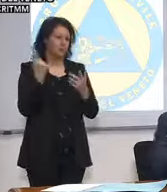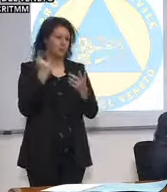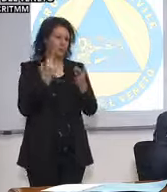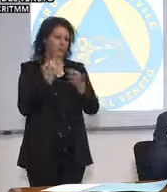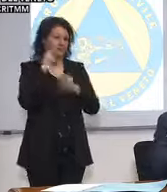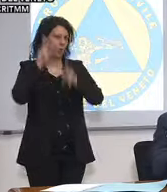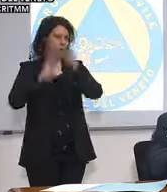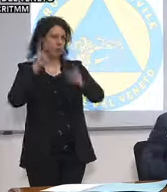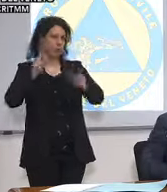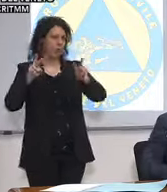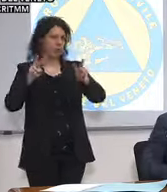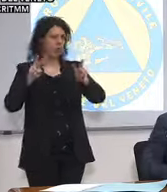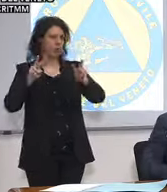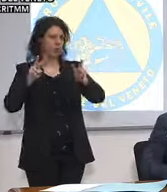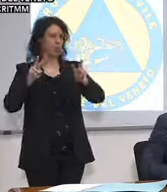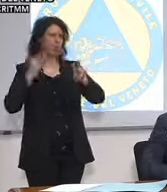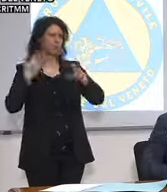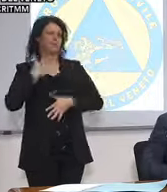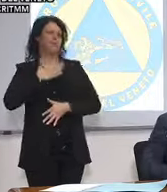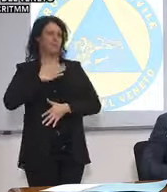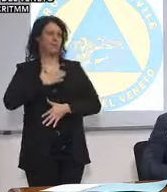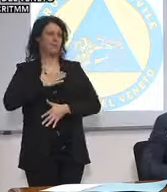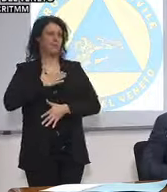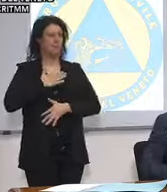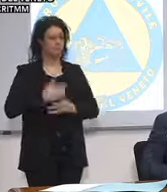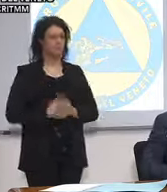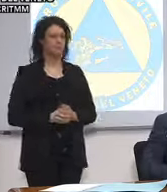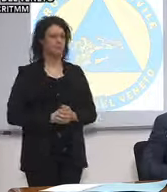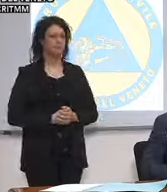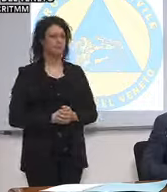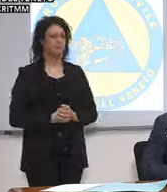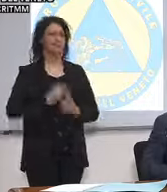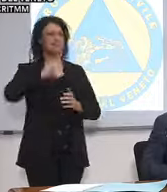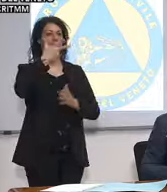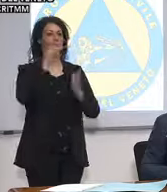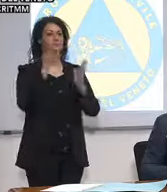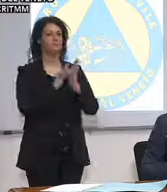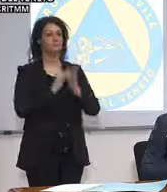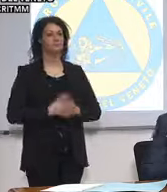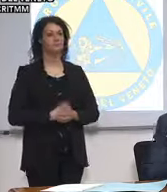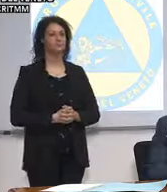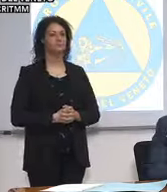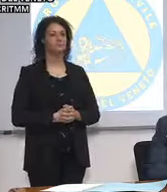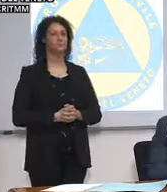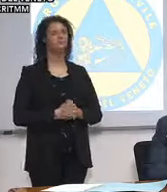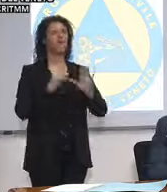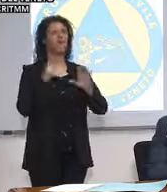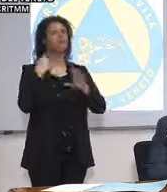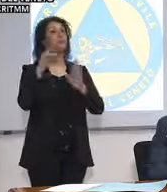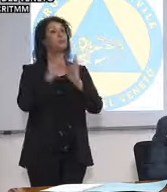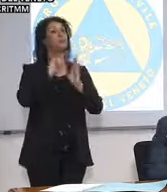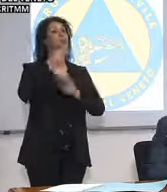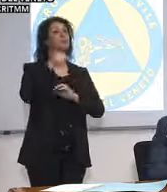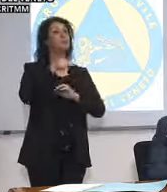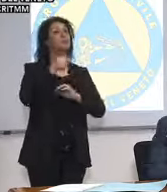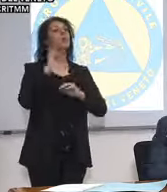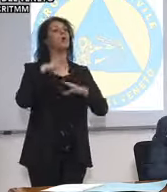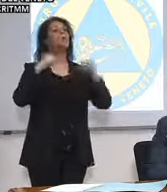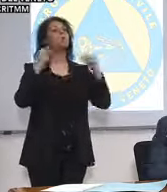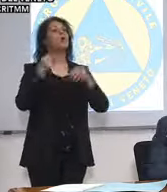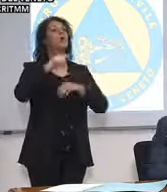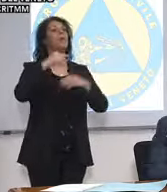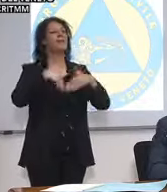quindi vigilare sul suo patrimonio. 3, questo è, scusate, questo punto è attivo da domani